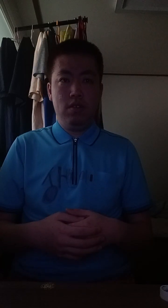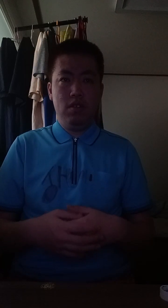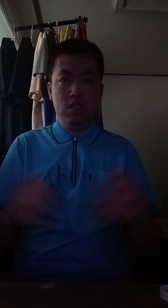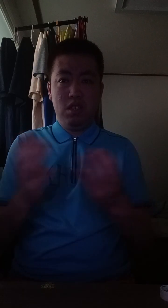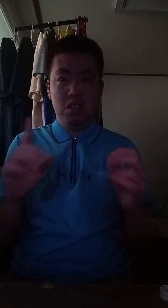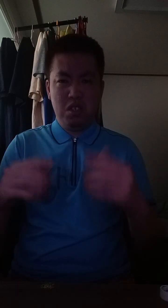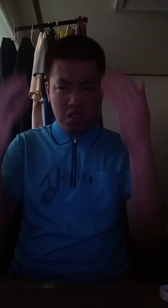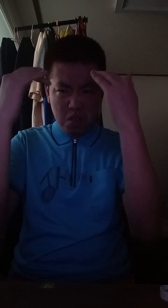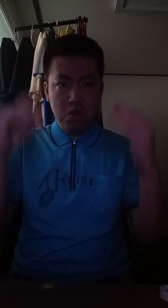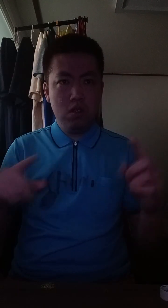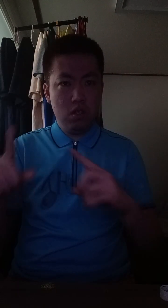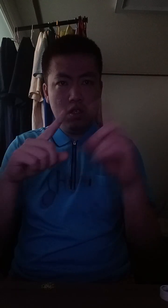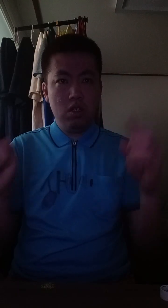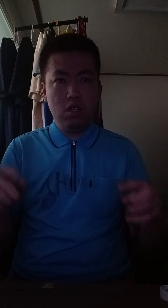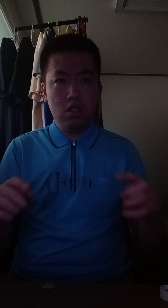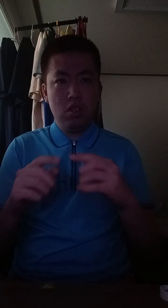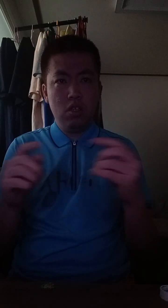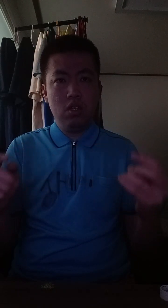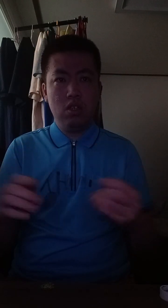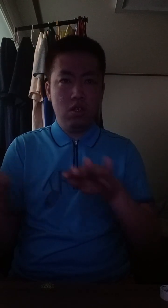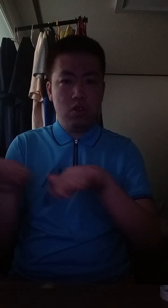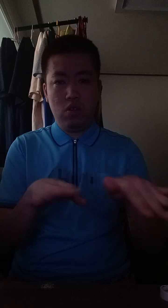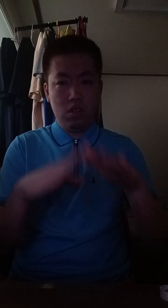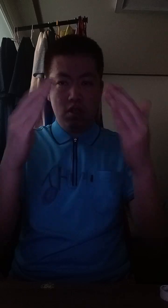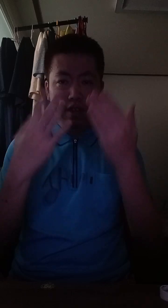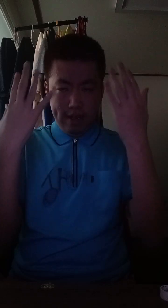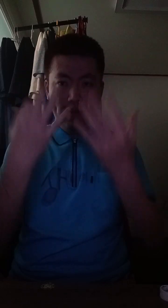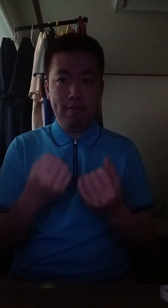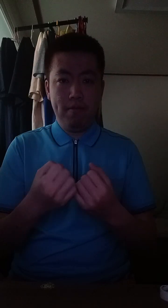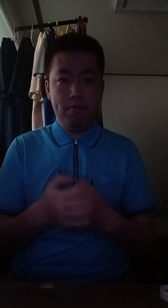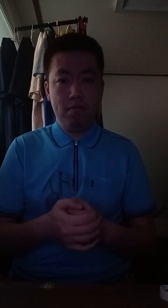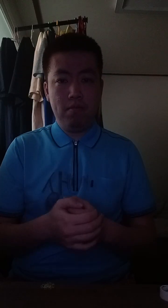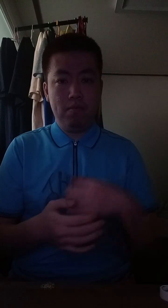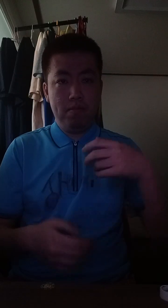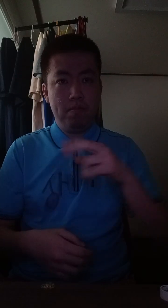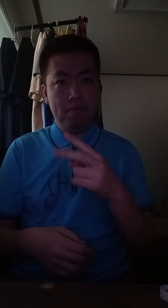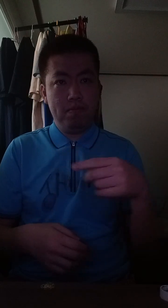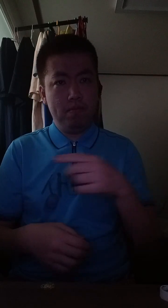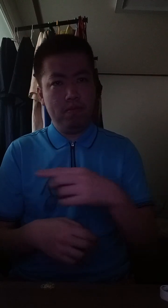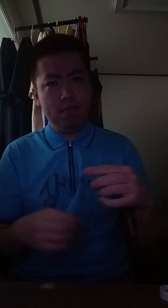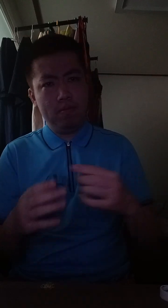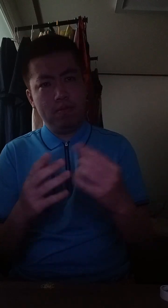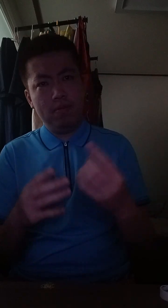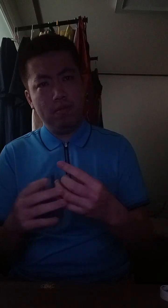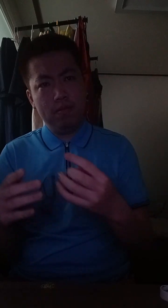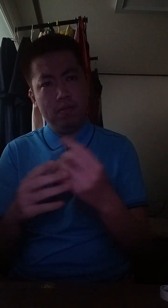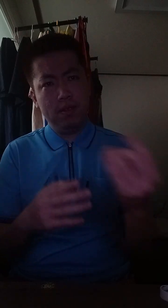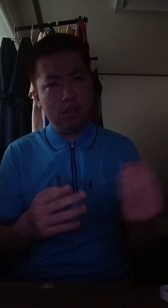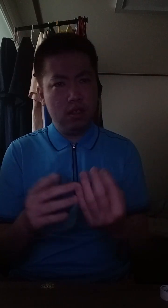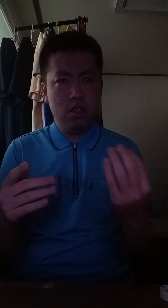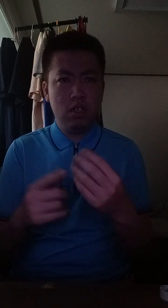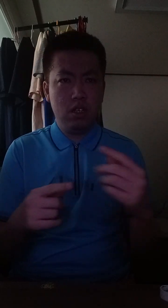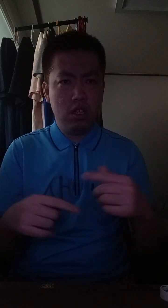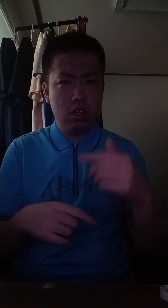날이 더워지면서 아이들과 함께 물놀이 시설 찾는 분들 많으실 텐데요. 최근 대구에서는 4살 아이의 한쪽 팔이